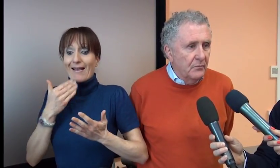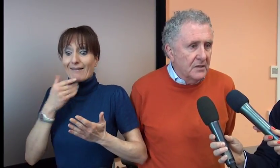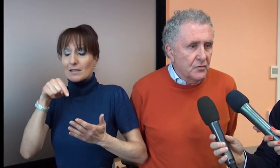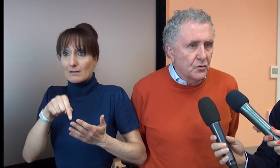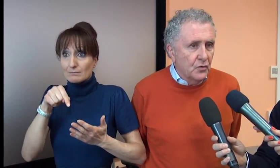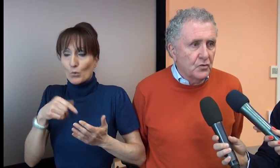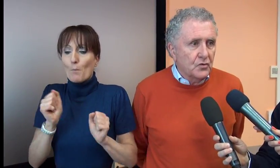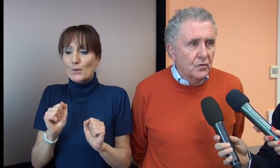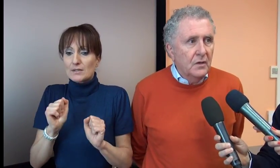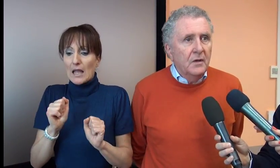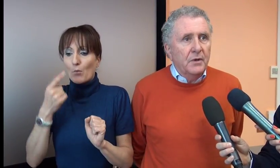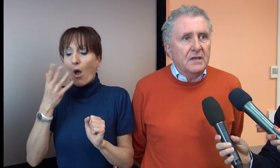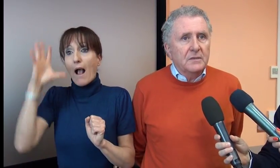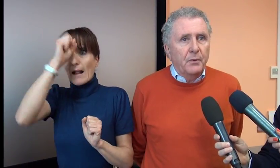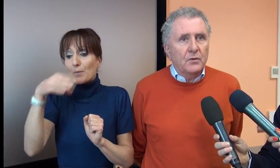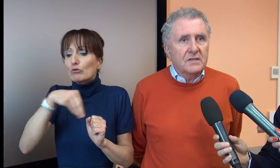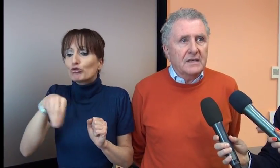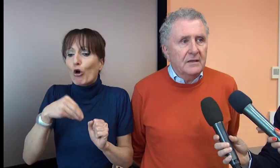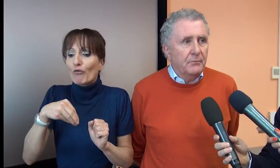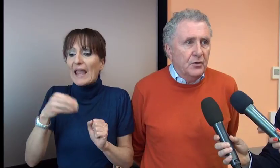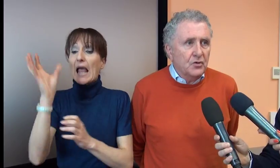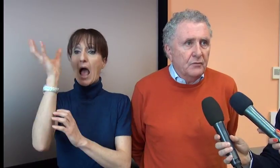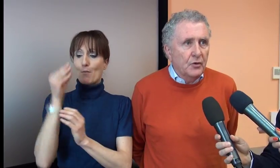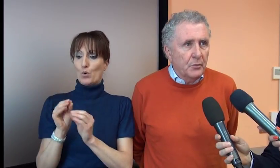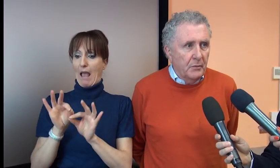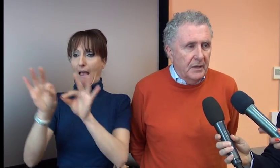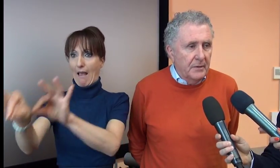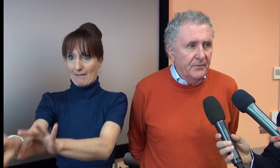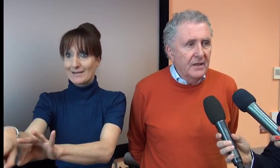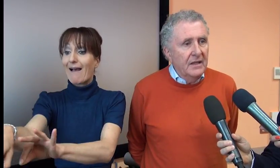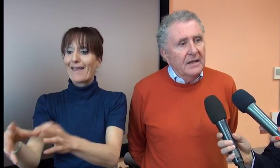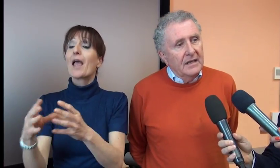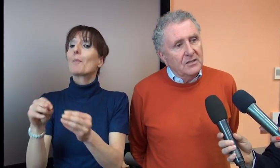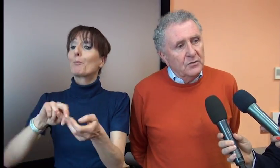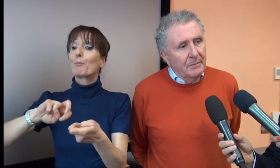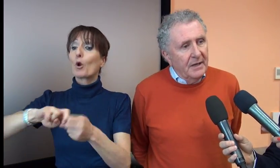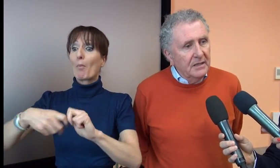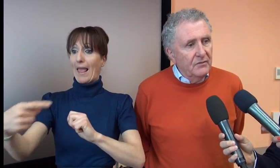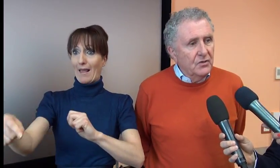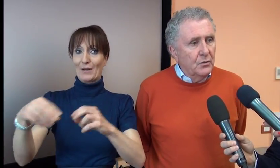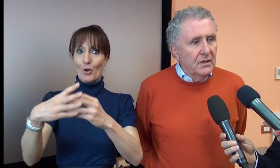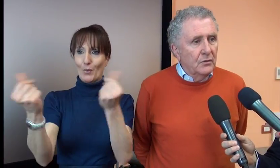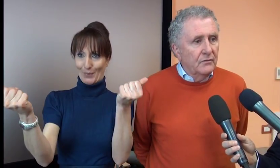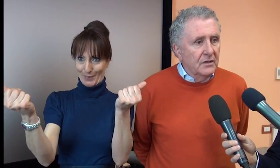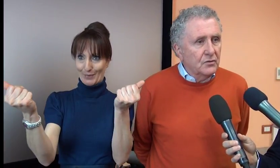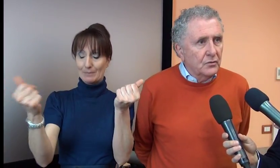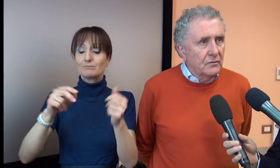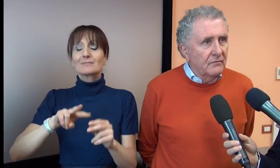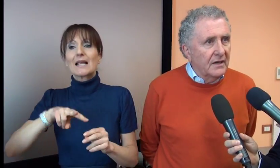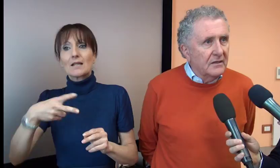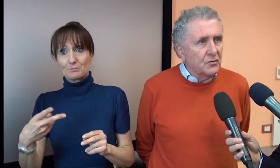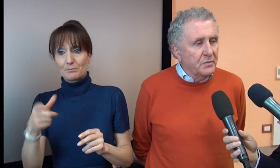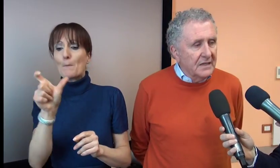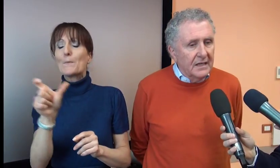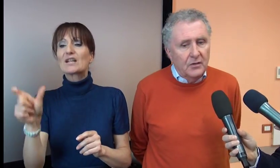poi un mezzo di soccorso perché si possa poi risolvere il loro problema. La seconda parte invece è quella dove il sordo